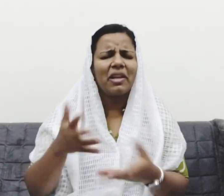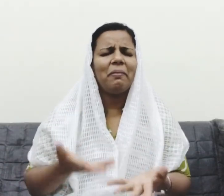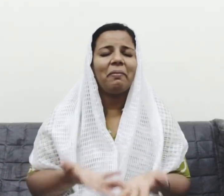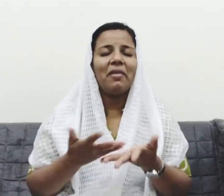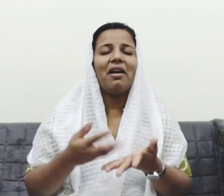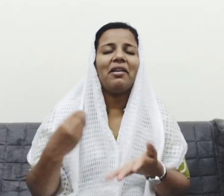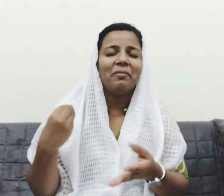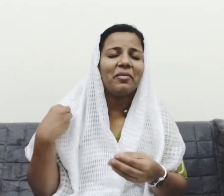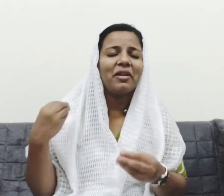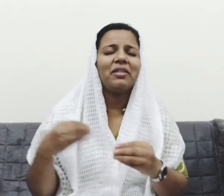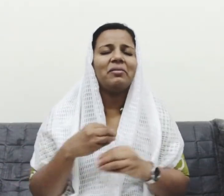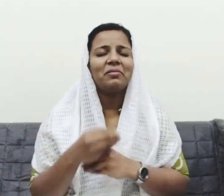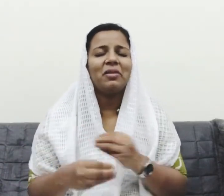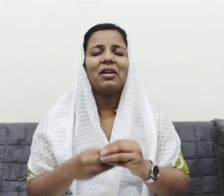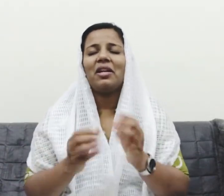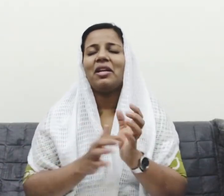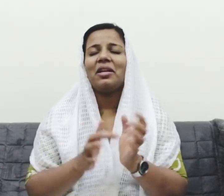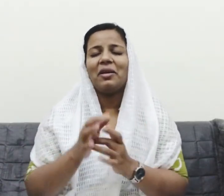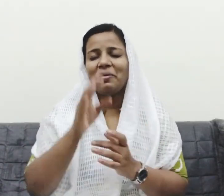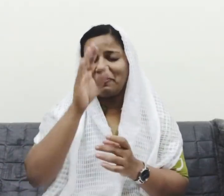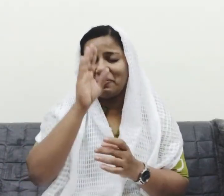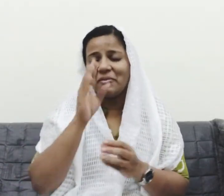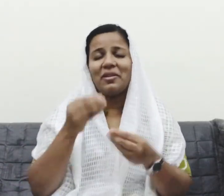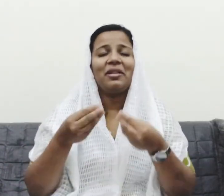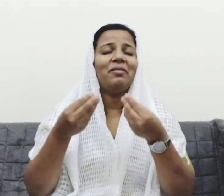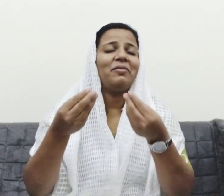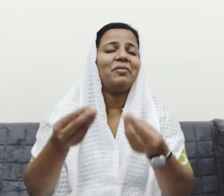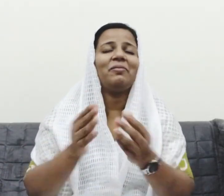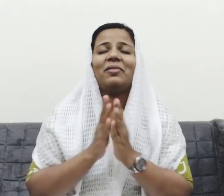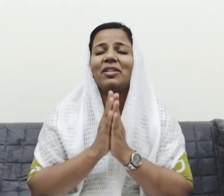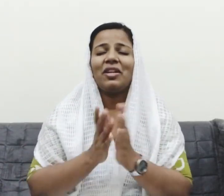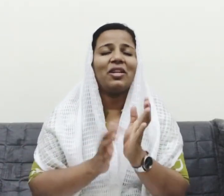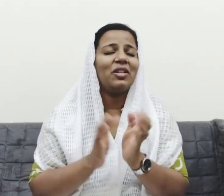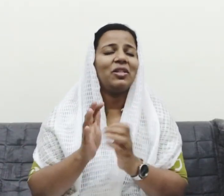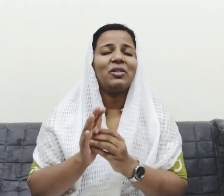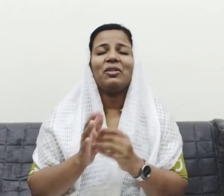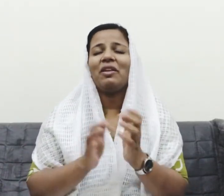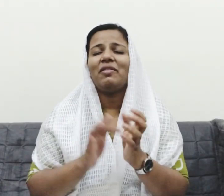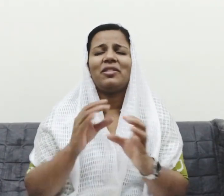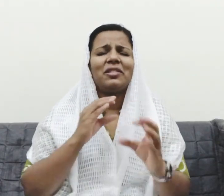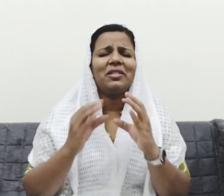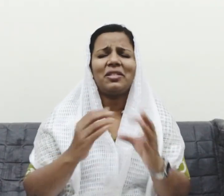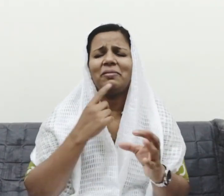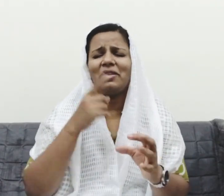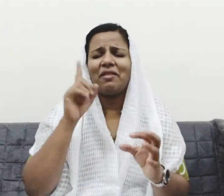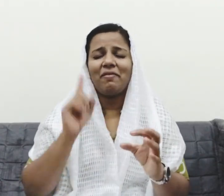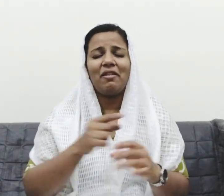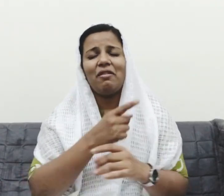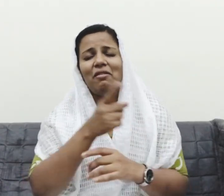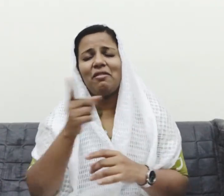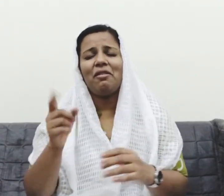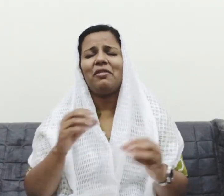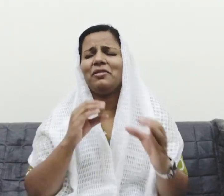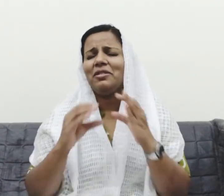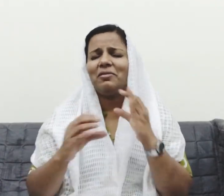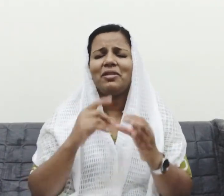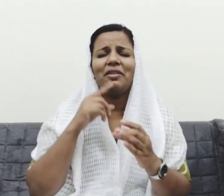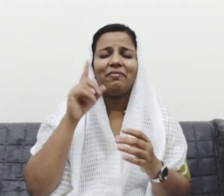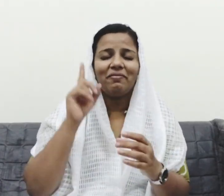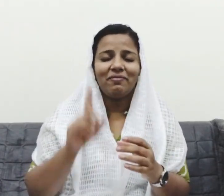മറ്റെല്ലാ ഭാരങ്ങളും പ്രയാസങ്ങളും ഒക്കെ എന്റെ പിതാവിന്റെ കൈകളിലേക്ക് ഏൽപ്പിച്ച് പ്രാർത്ഥിക്കുന്നു. ആവശ്യങ്ങളുടെ മേൽ ദൈവിക ഇടപെടൽ എല്ലാവരുടെയും ജീവിതത്തിൽ ഉണ്ടാകണമെന്ന് പ്രാർത്ഥിക്കുന്നു.